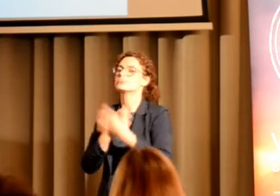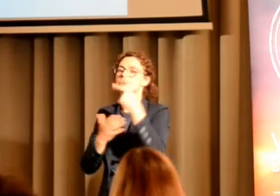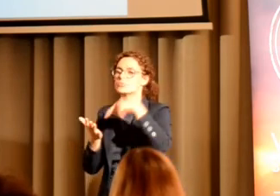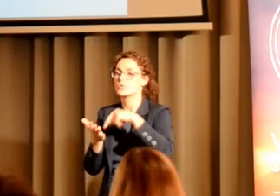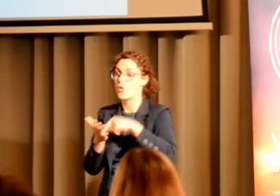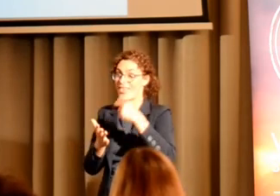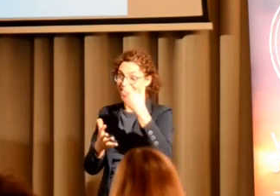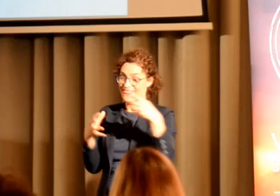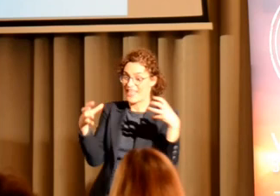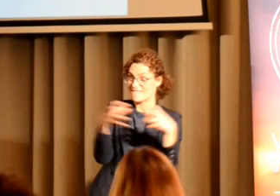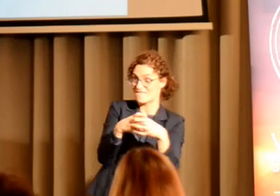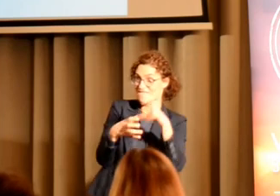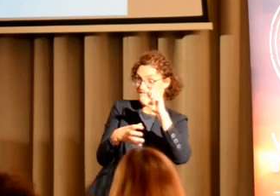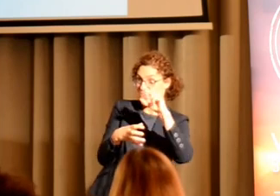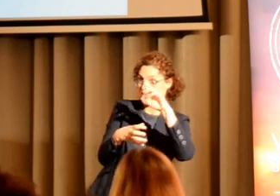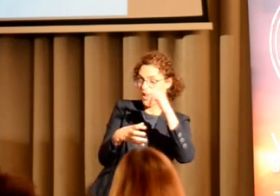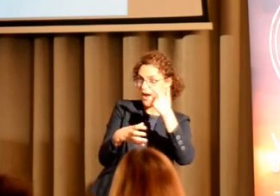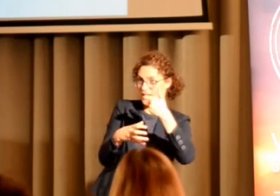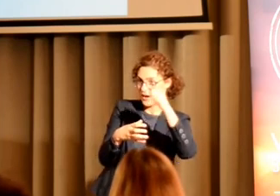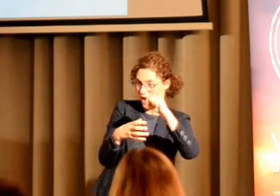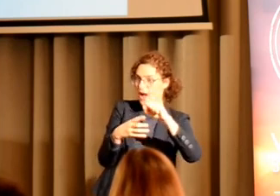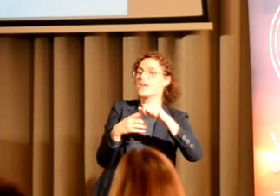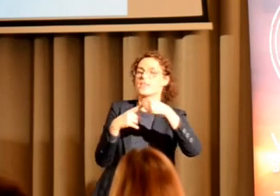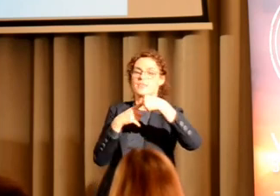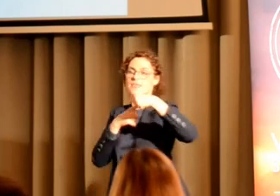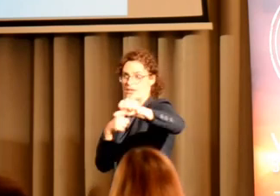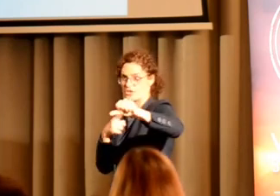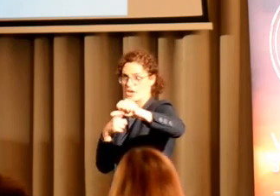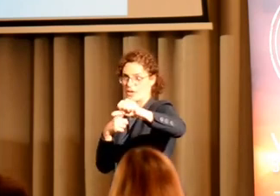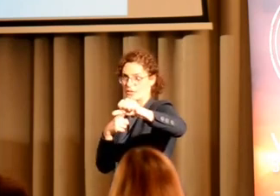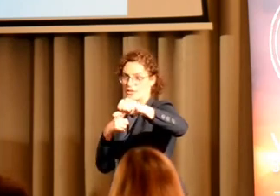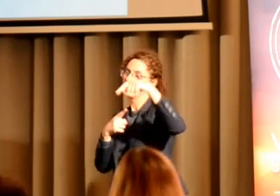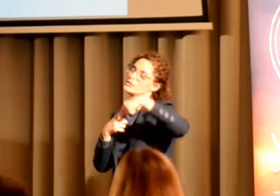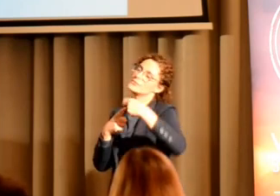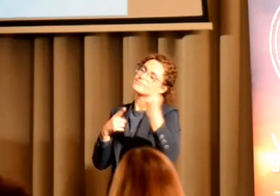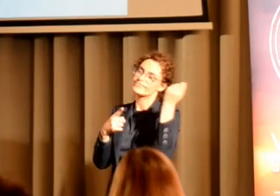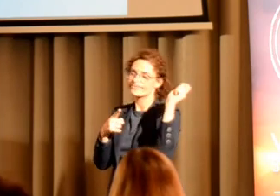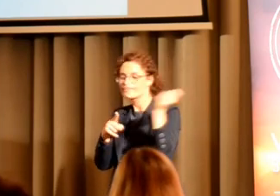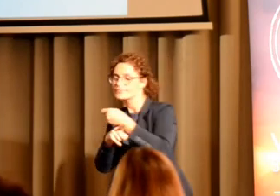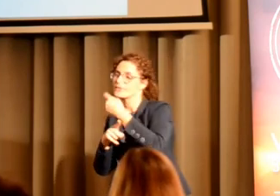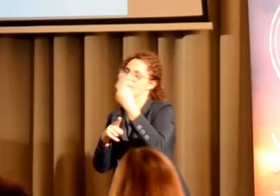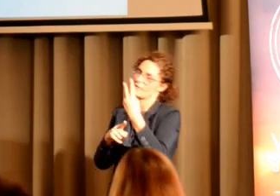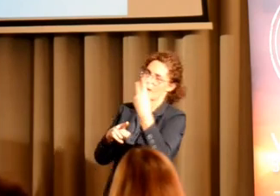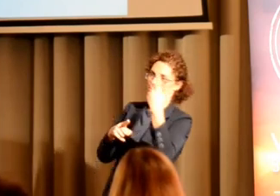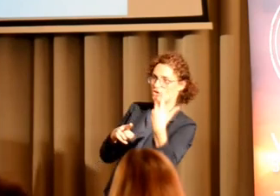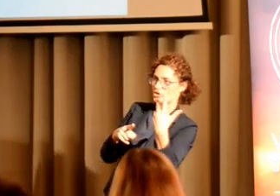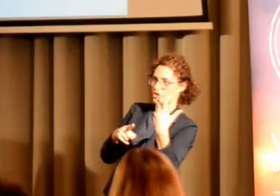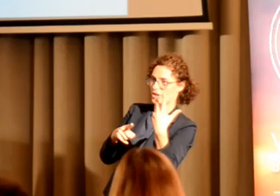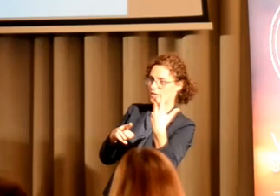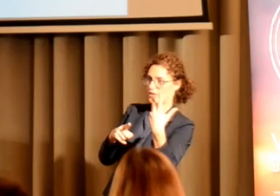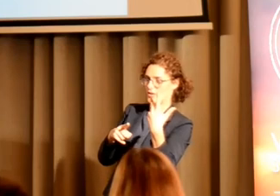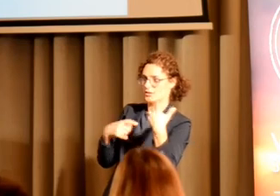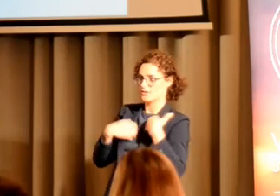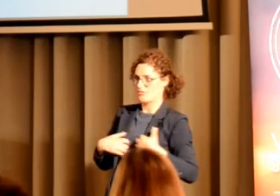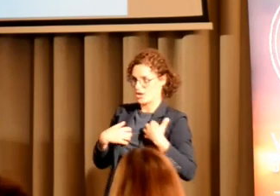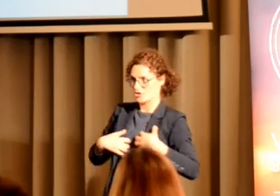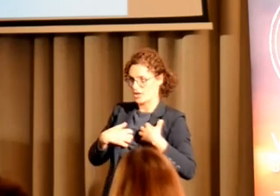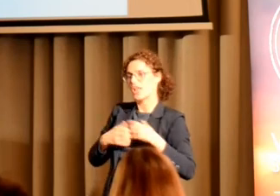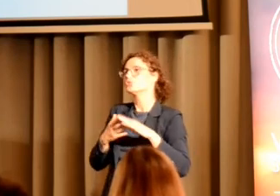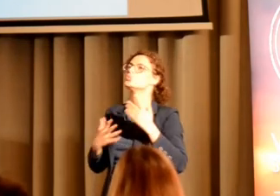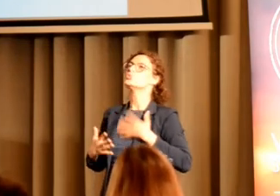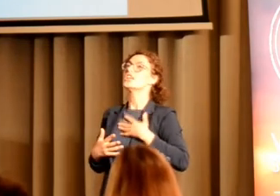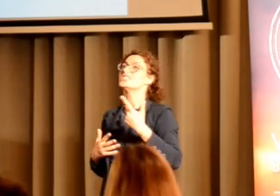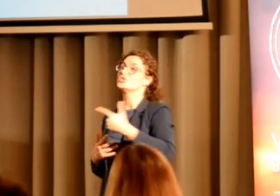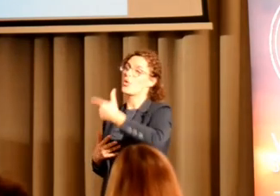jedna wilcza watacha zabija na tydzień około 2-3 ofiary, czyli co 2-3 dni